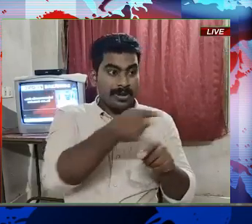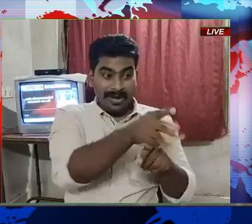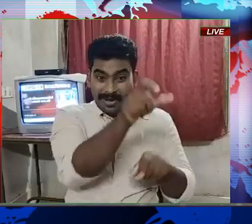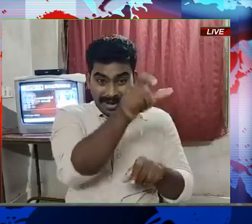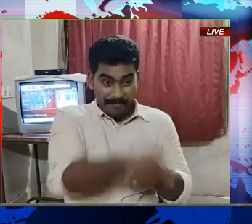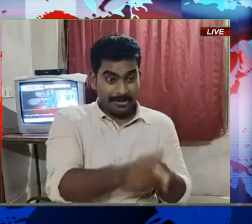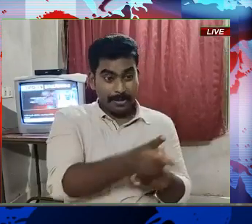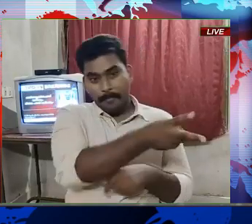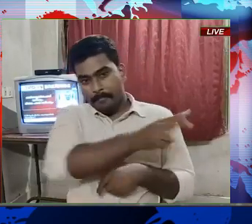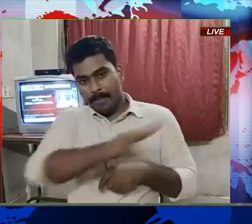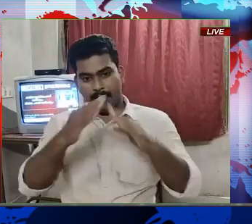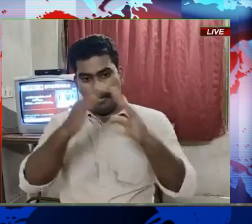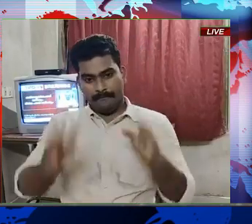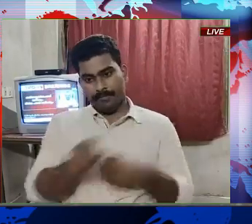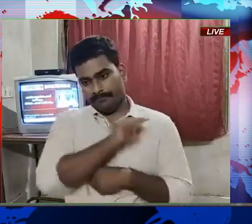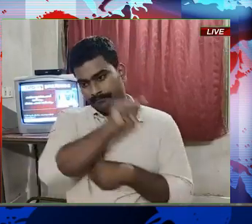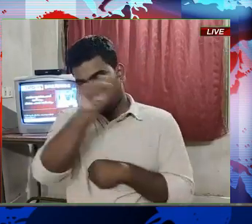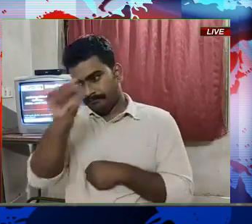ഇരയാകുന്നവരെക്കുറിച്ച് നേരത്തെ പറഞ്ഞിരുന്നു.